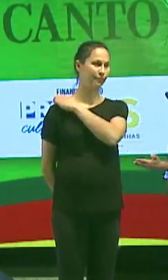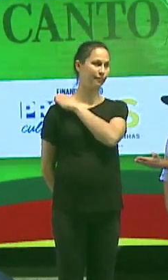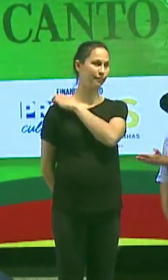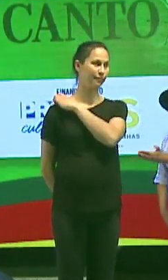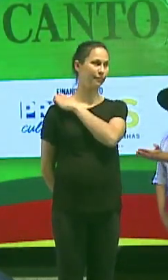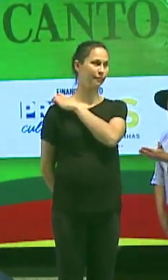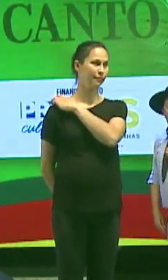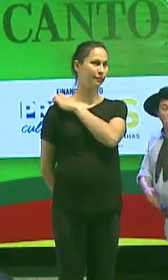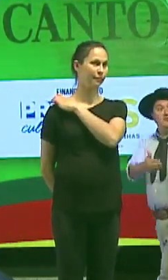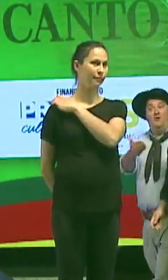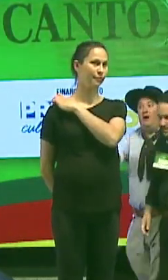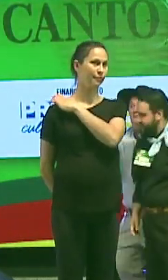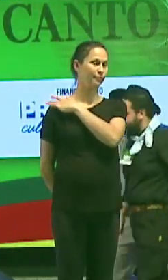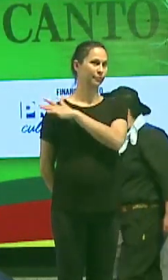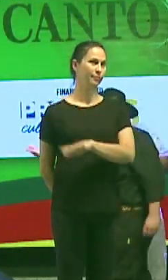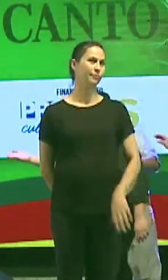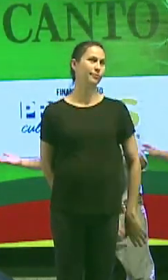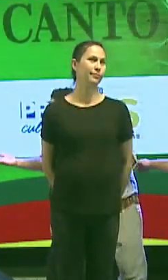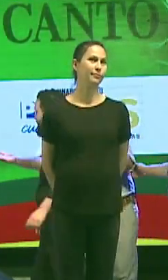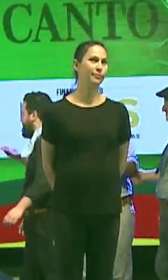Chegando, pessoal. Isso aí.